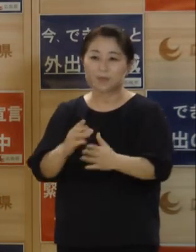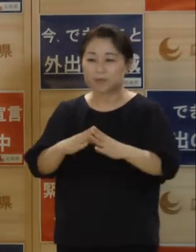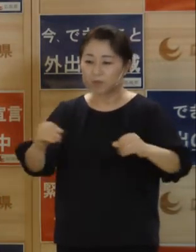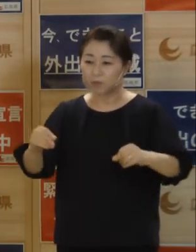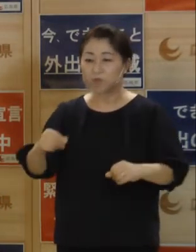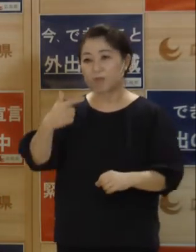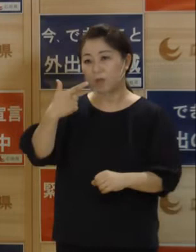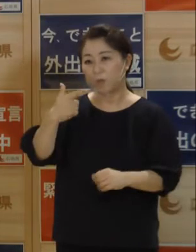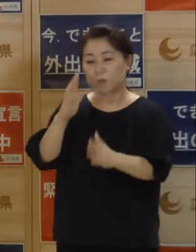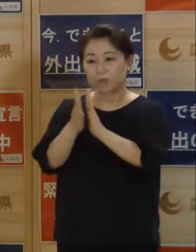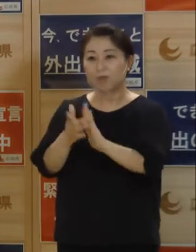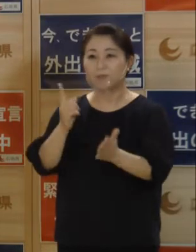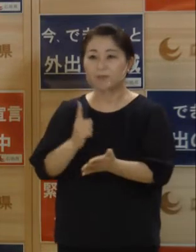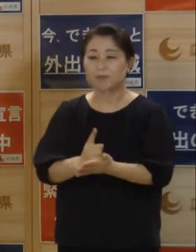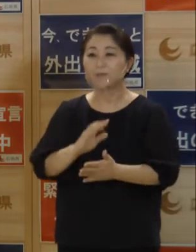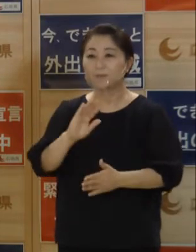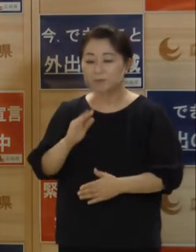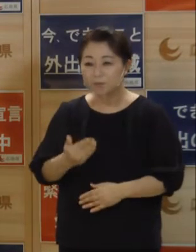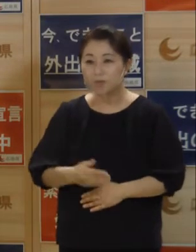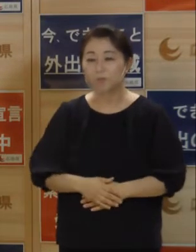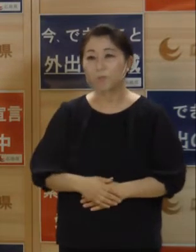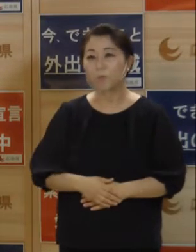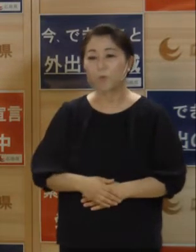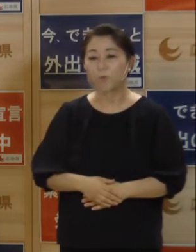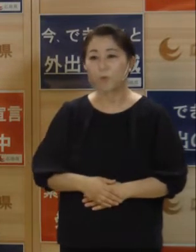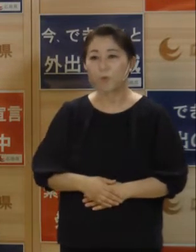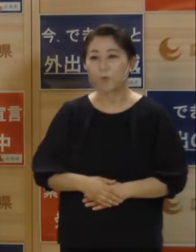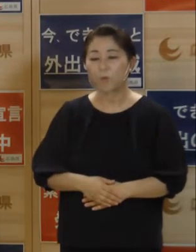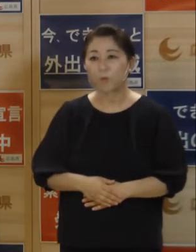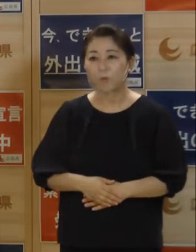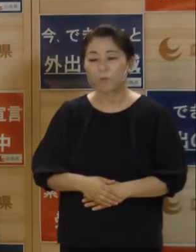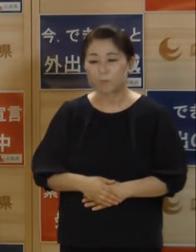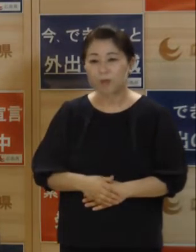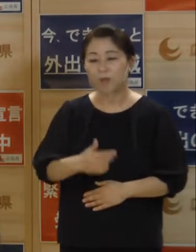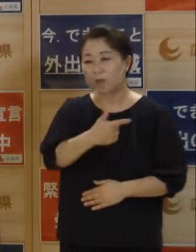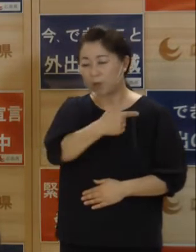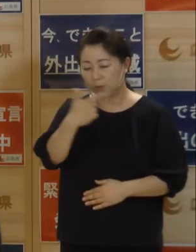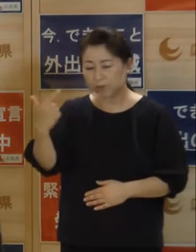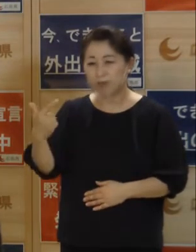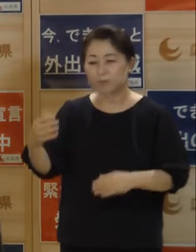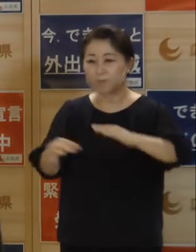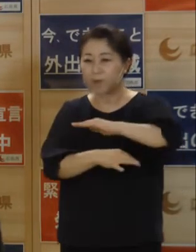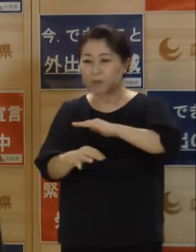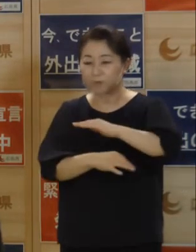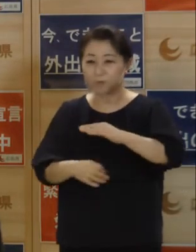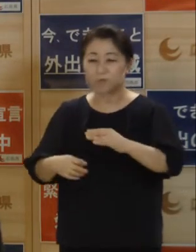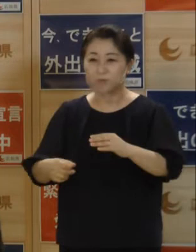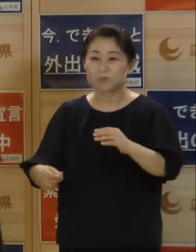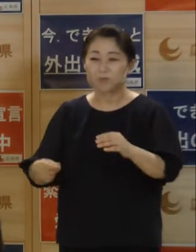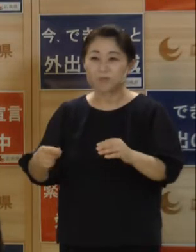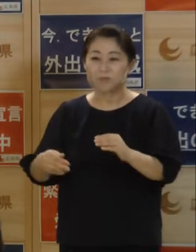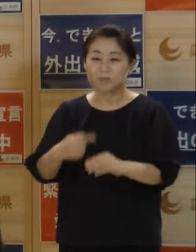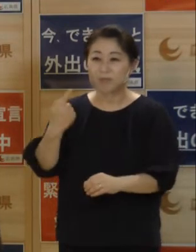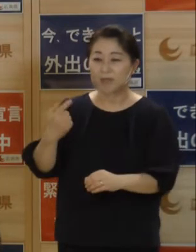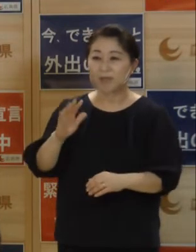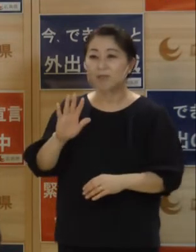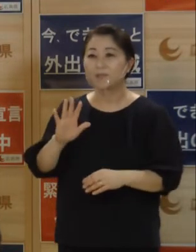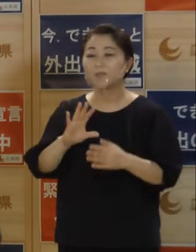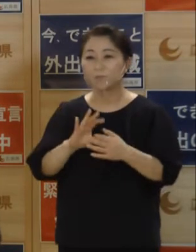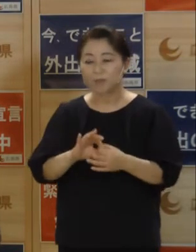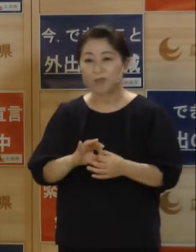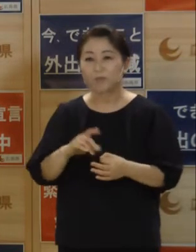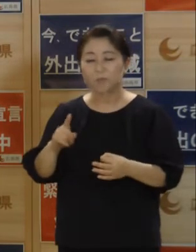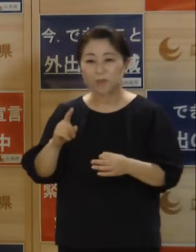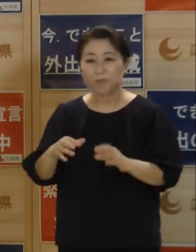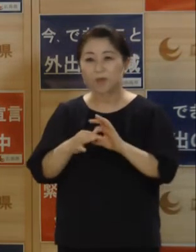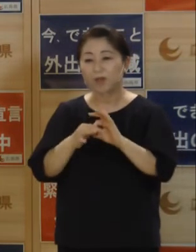紙公開にとどまっているんですが、今おっしゃったように大規模買収事件で政治資金に対する有権者の関心が高まっているん